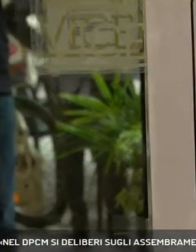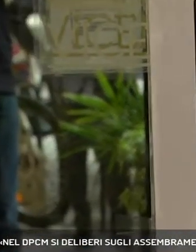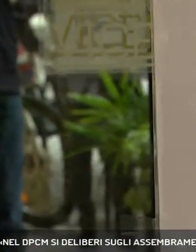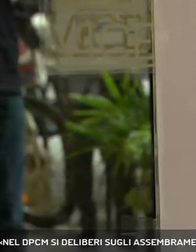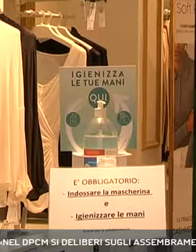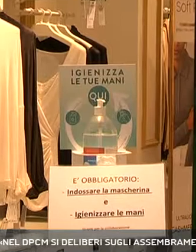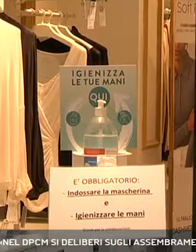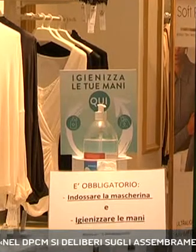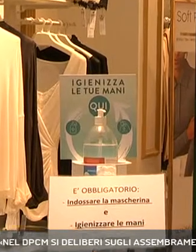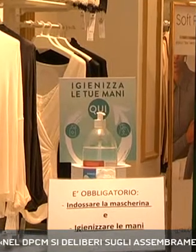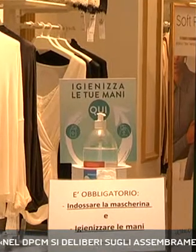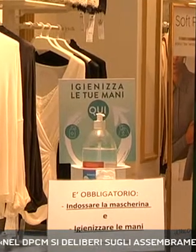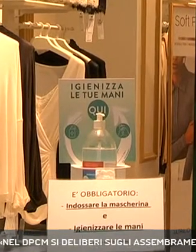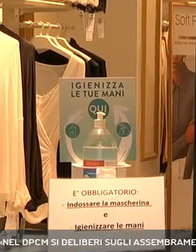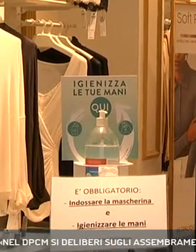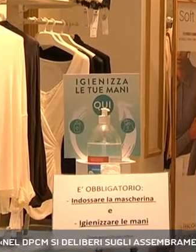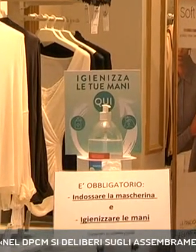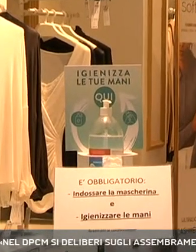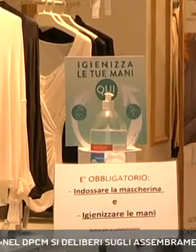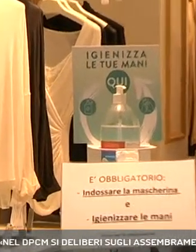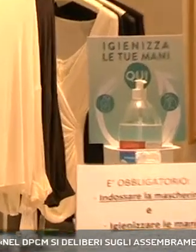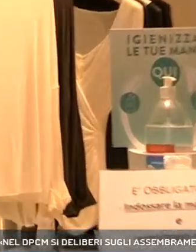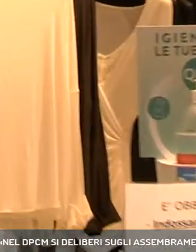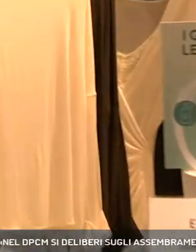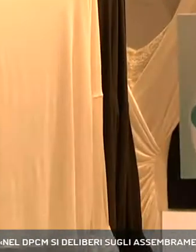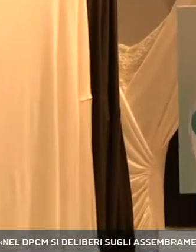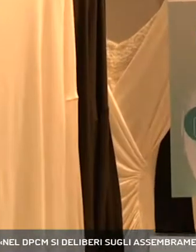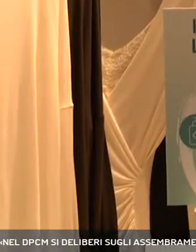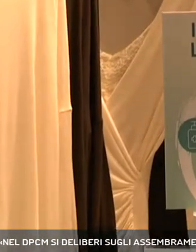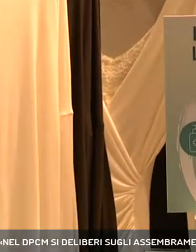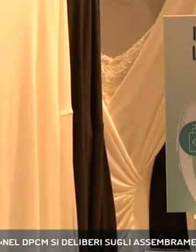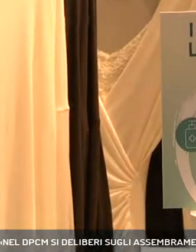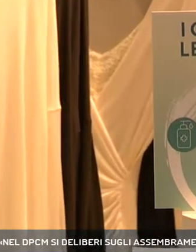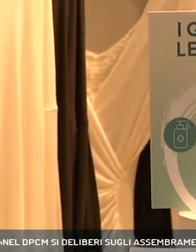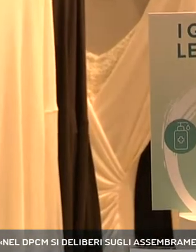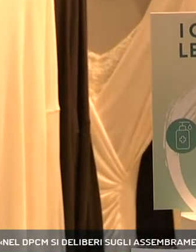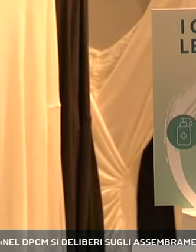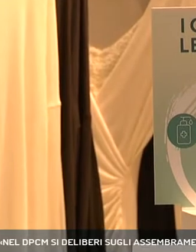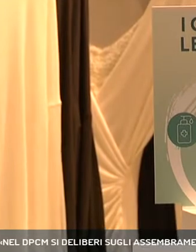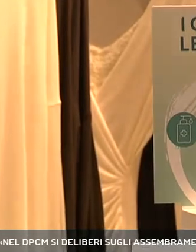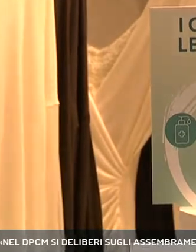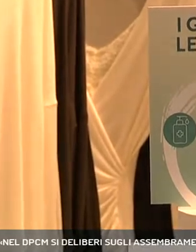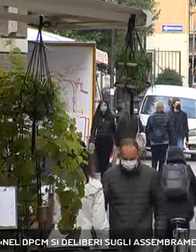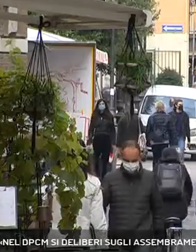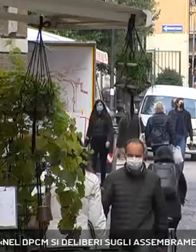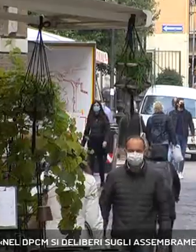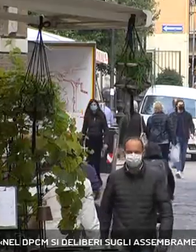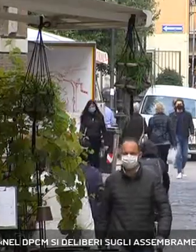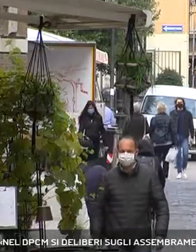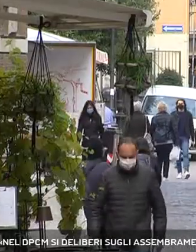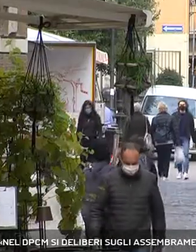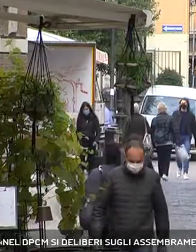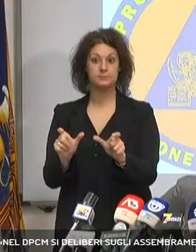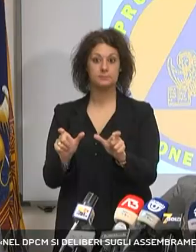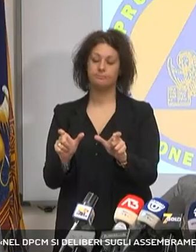zaia che il governo ha avanzato un'istanza precisa campagna di informazione per ristabilire i collegamenti con i